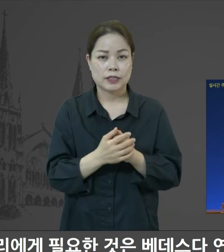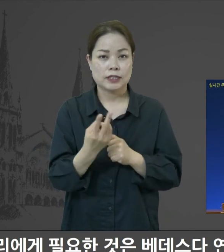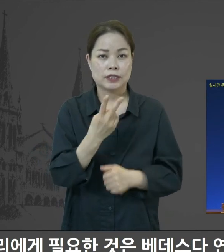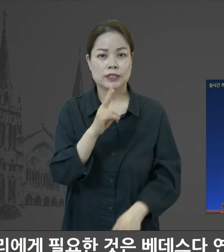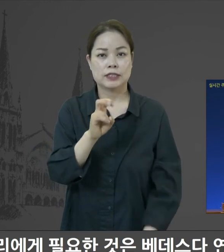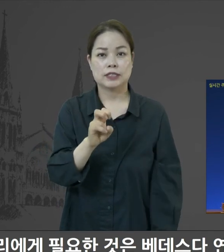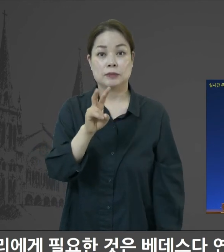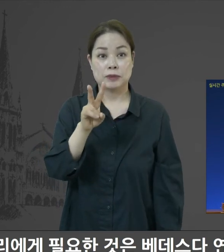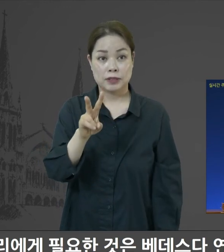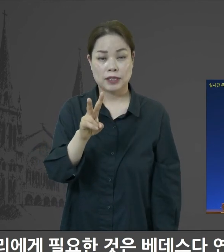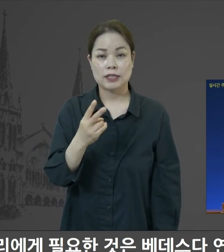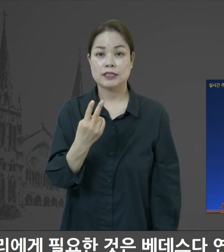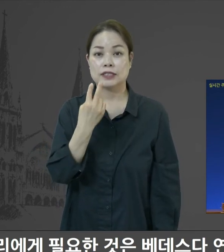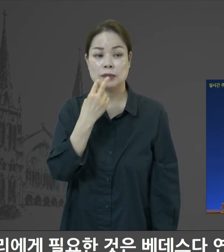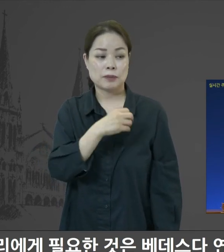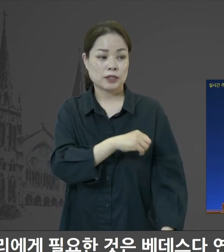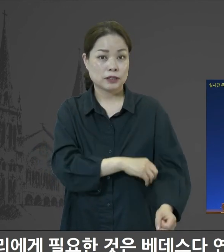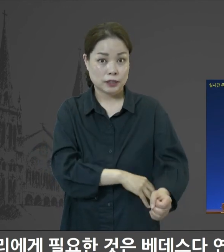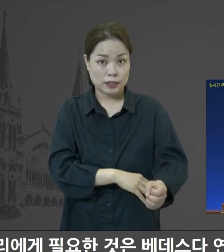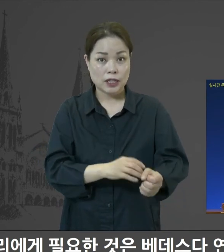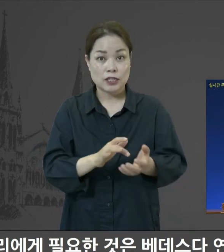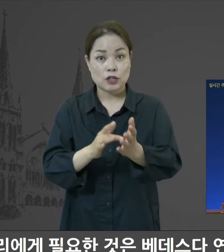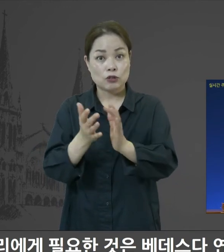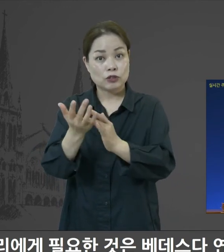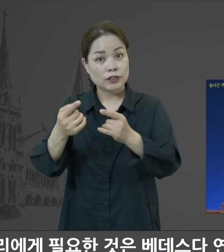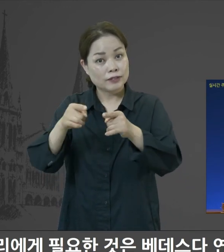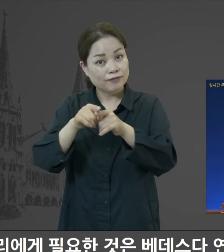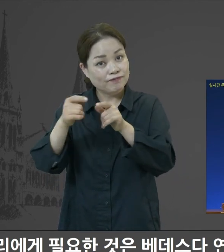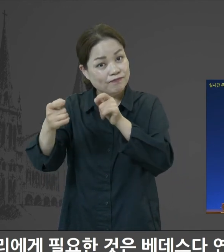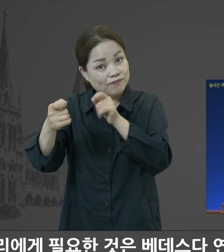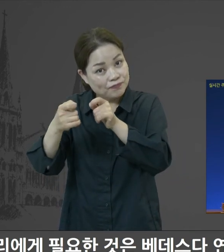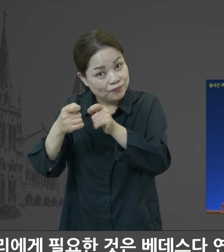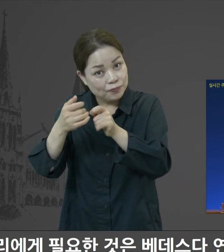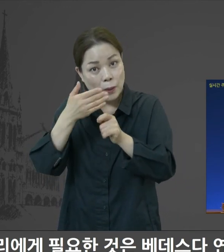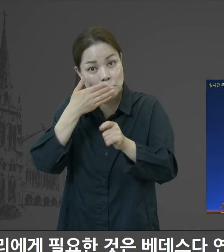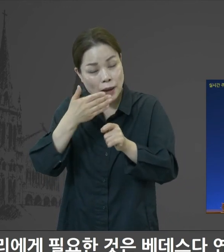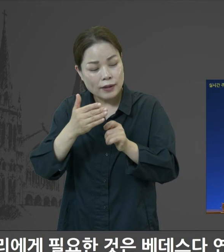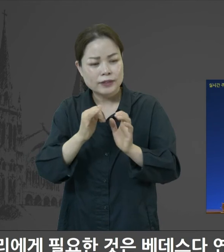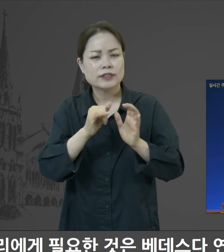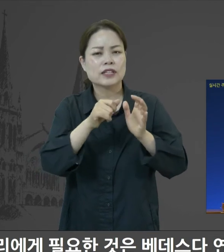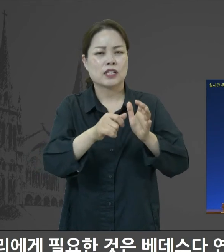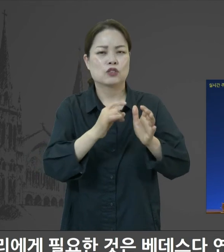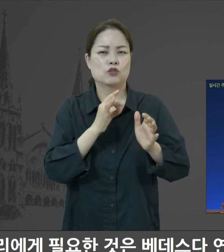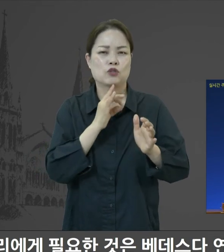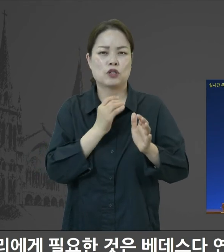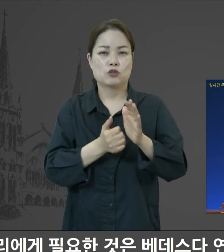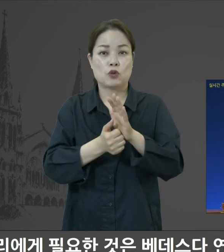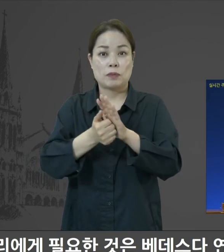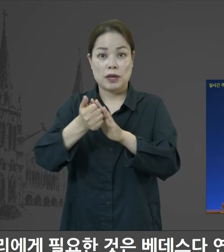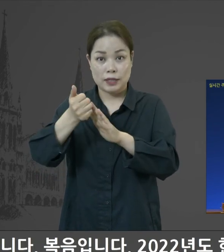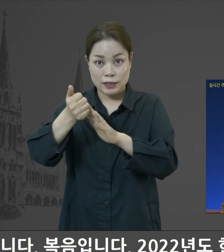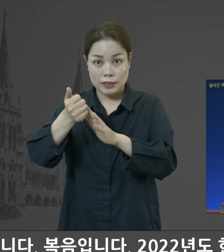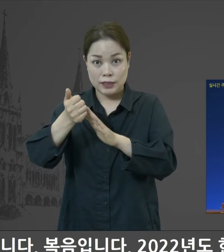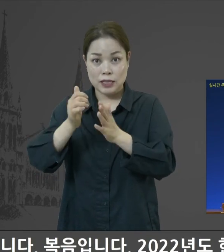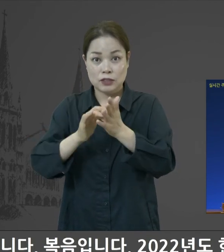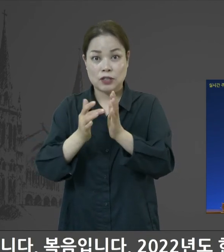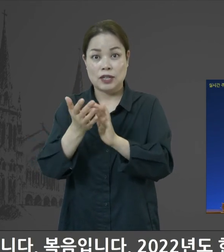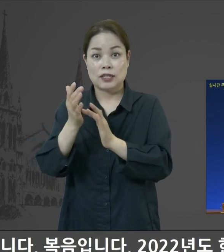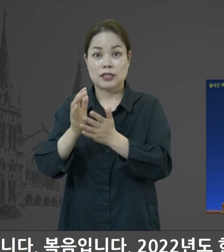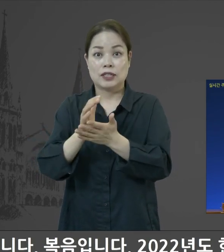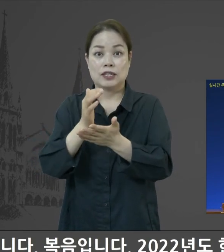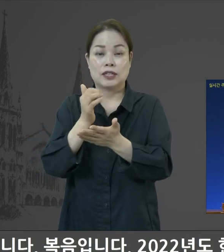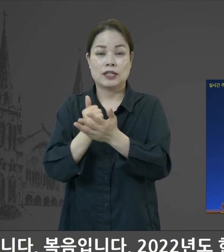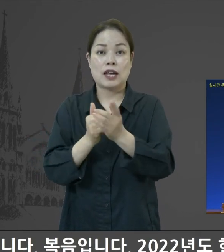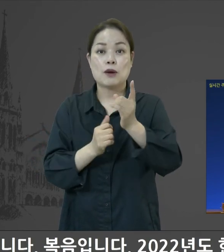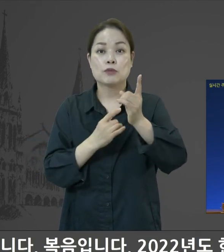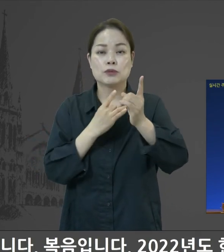2022년도 한 해 생명의 근원 되시는 예수님과 더 가까워지시고 세상의 유일한 소망이 예수 그리스도 한